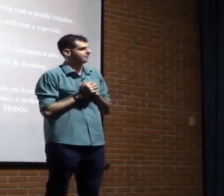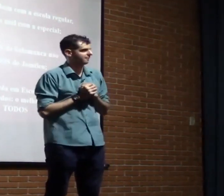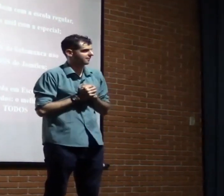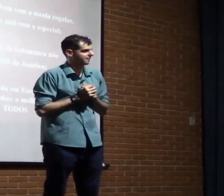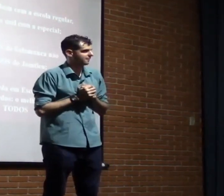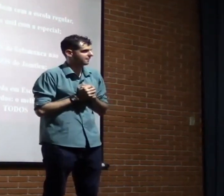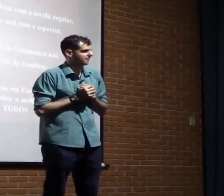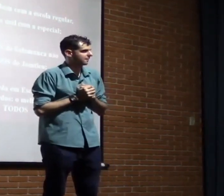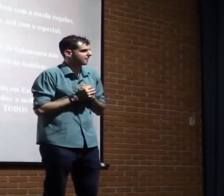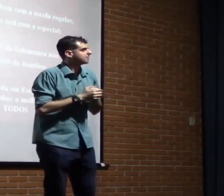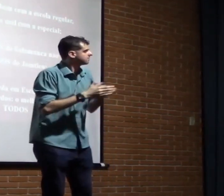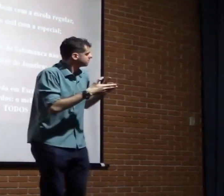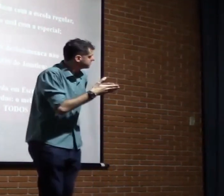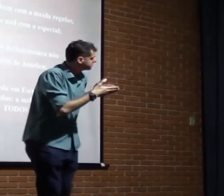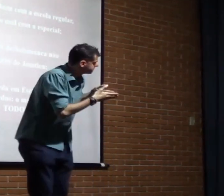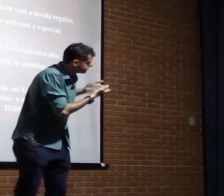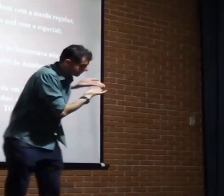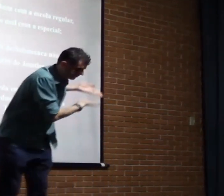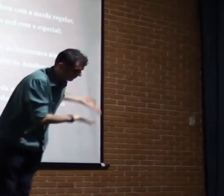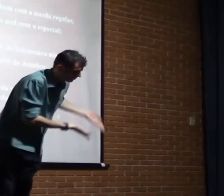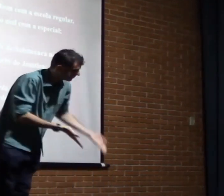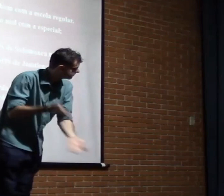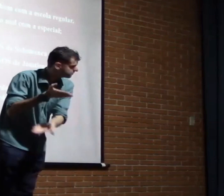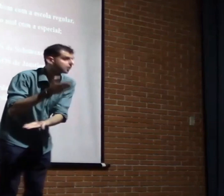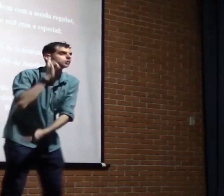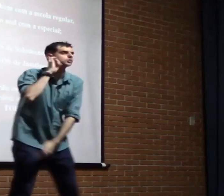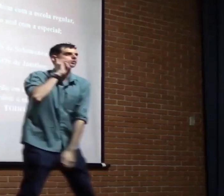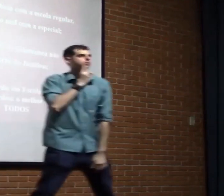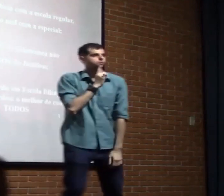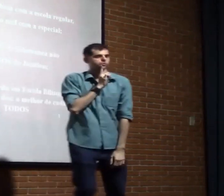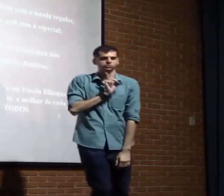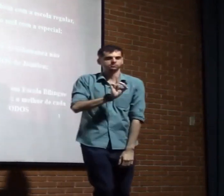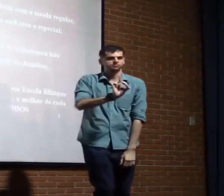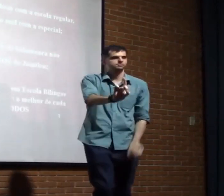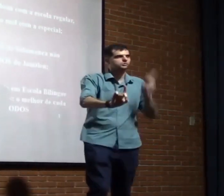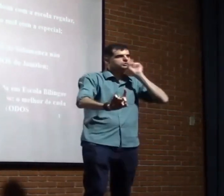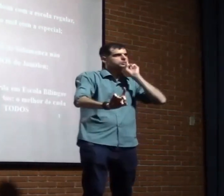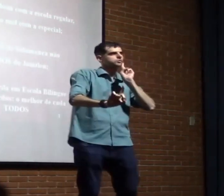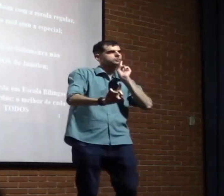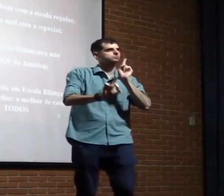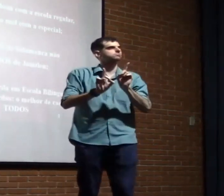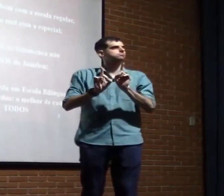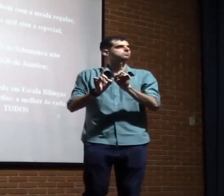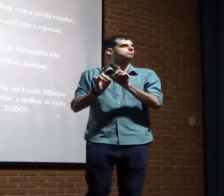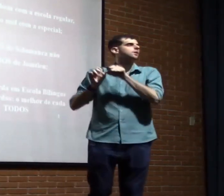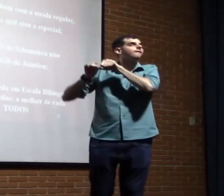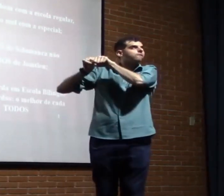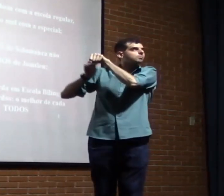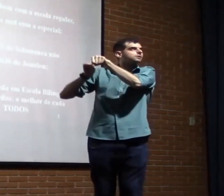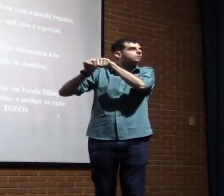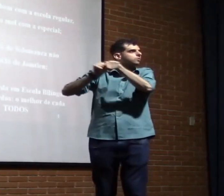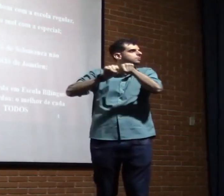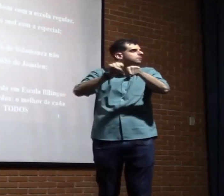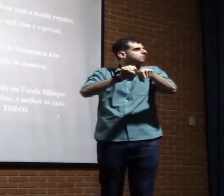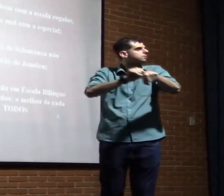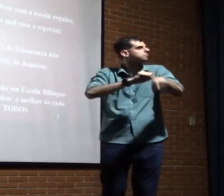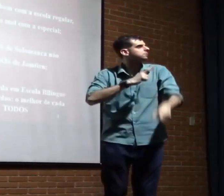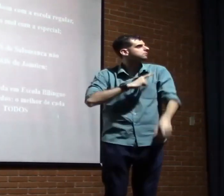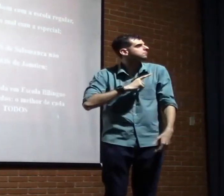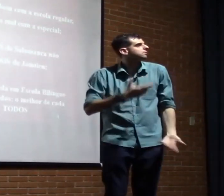faz-se necessário o quê? Faz-se necessário que seja aberto esse espaço para o sujeito surdo também, com